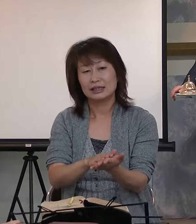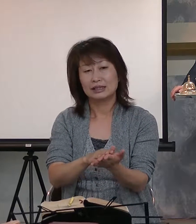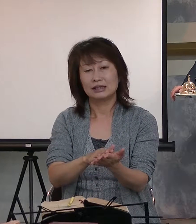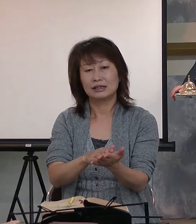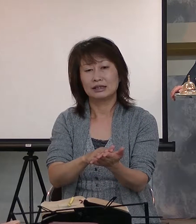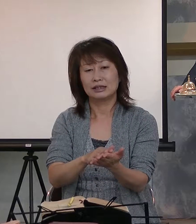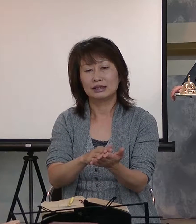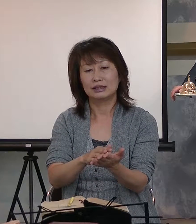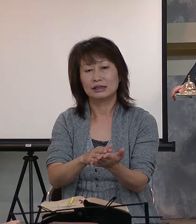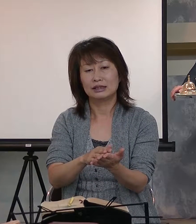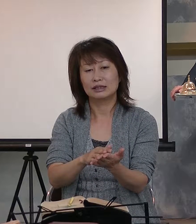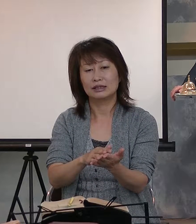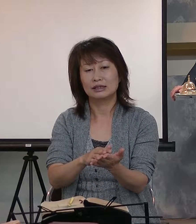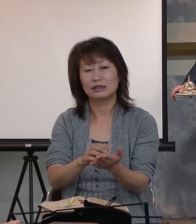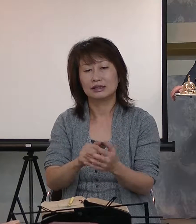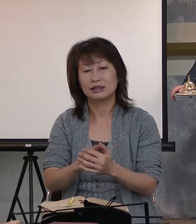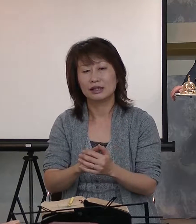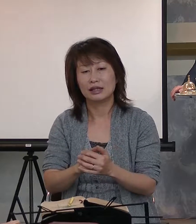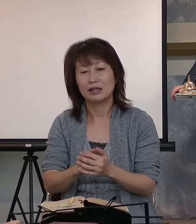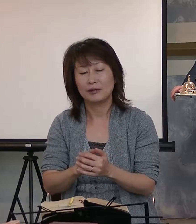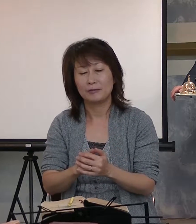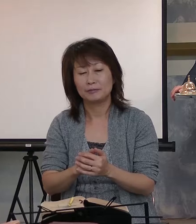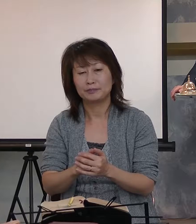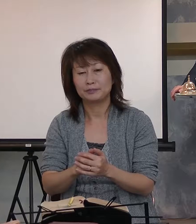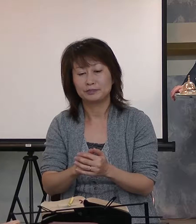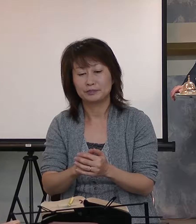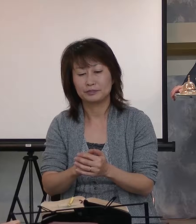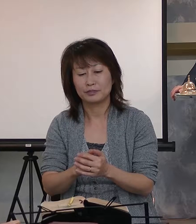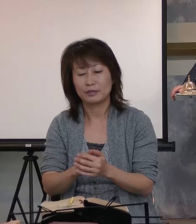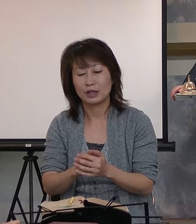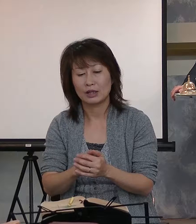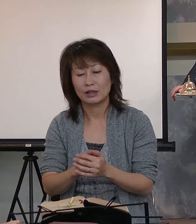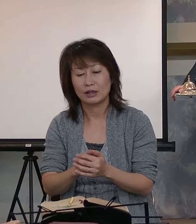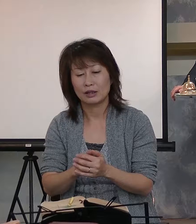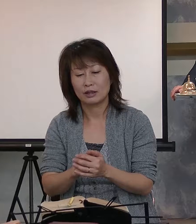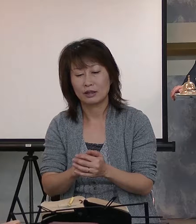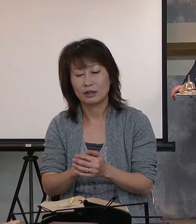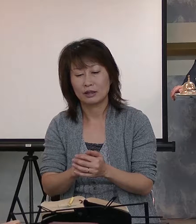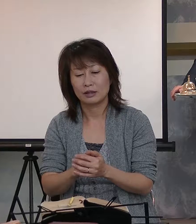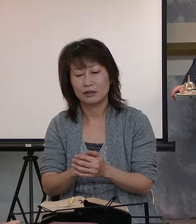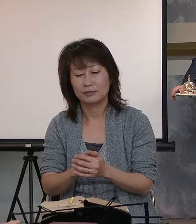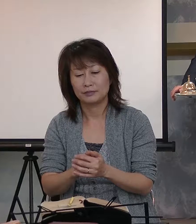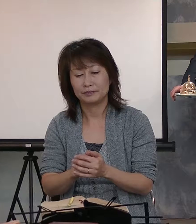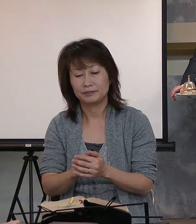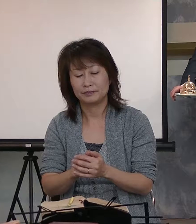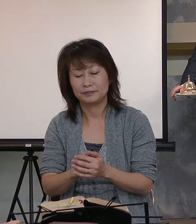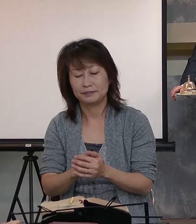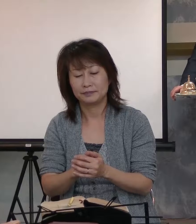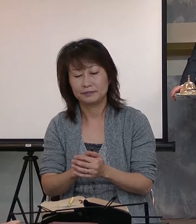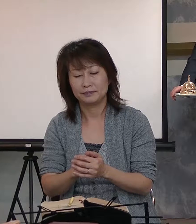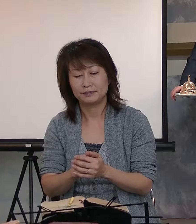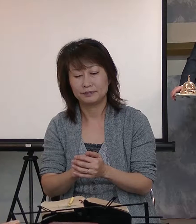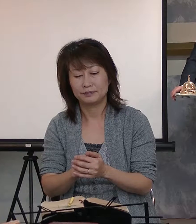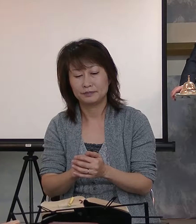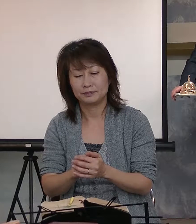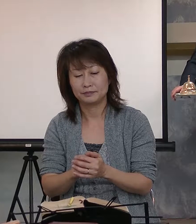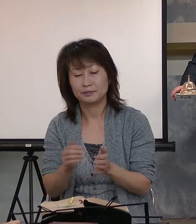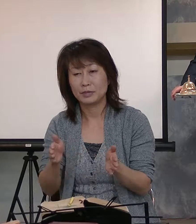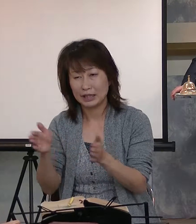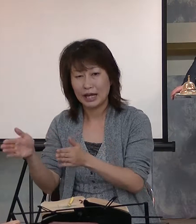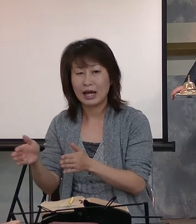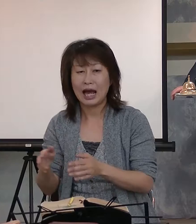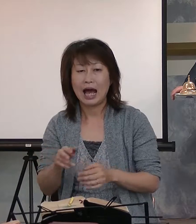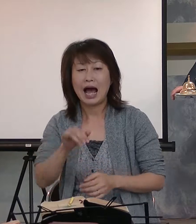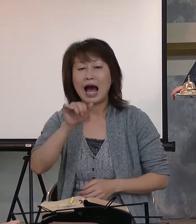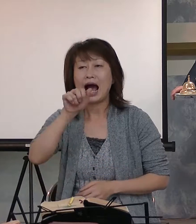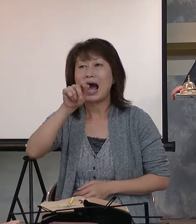就された孫との神であることを我々は聖書から学びました。またカイザラのものはカイ